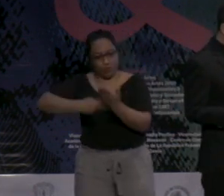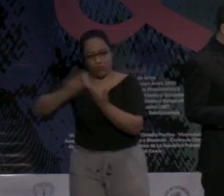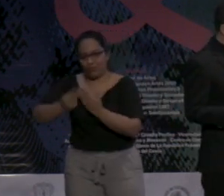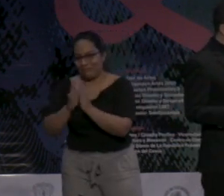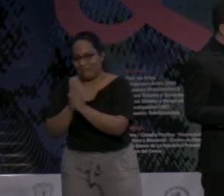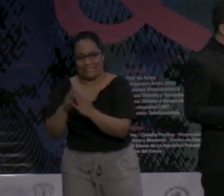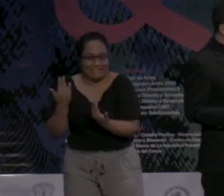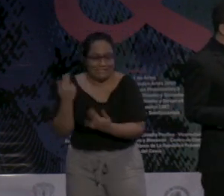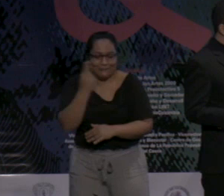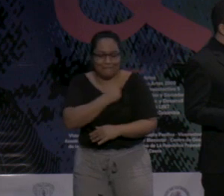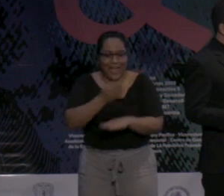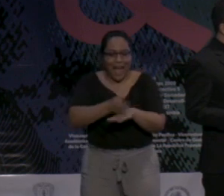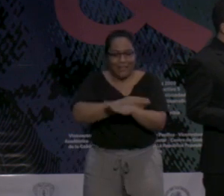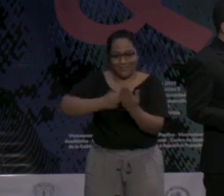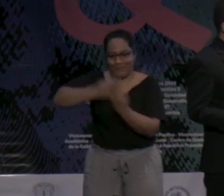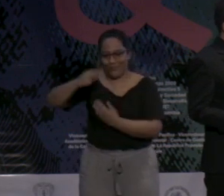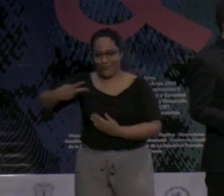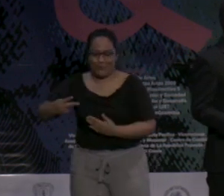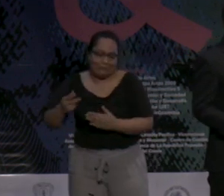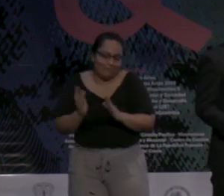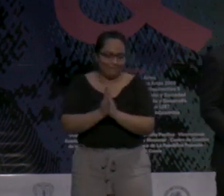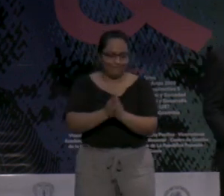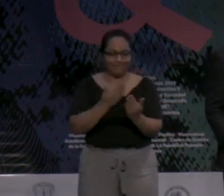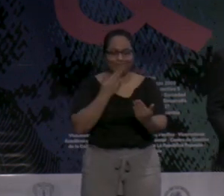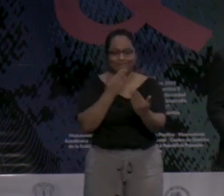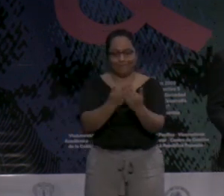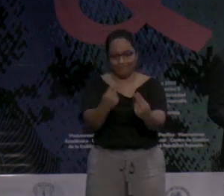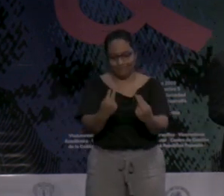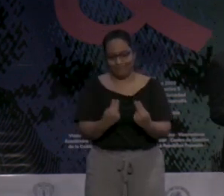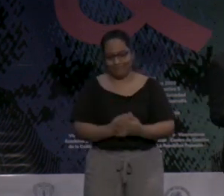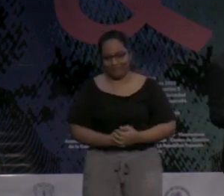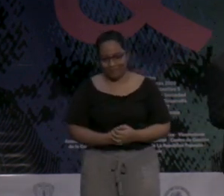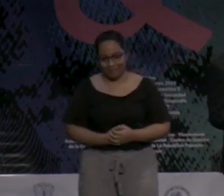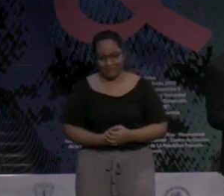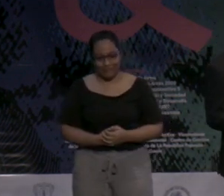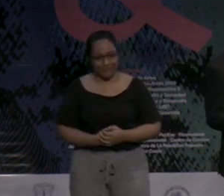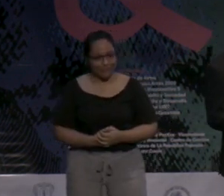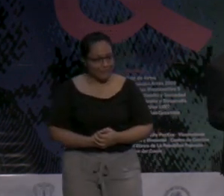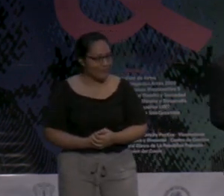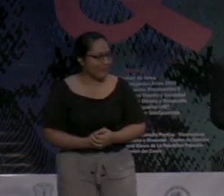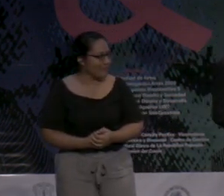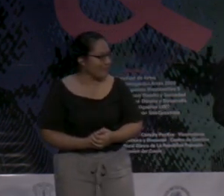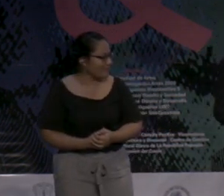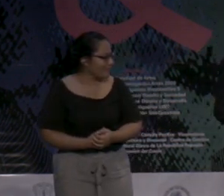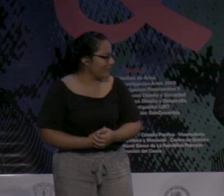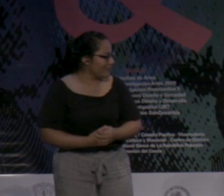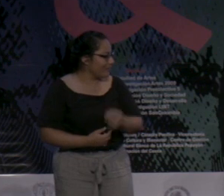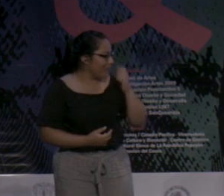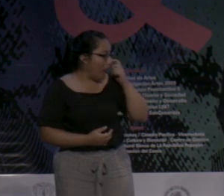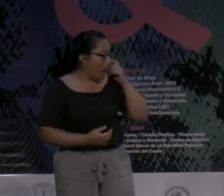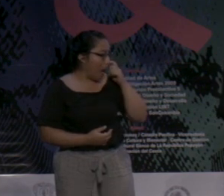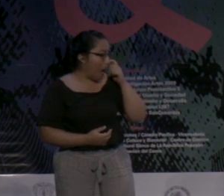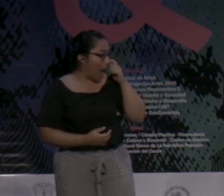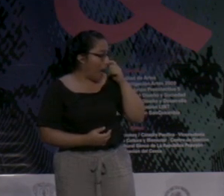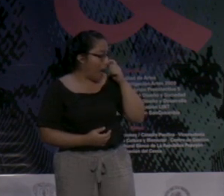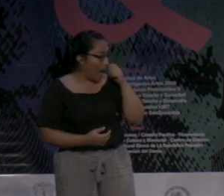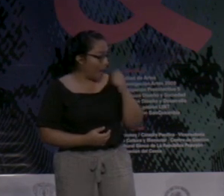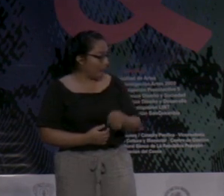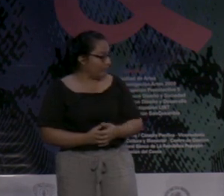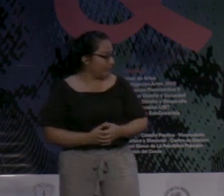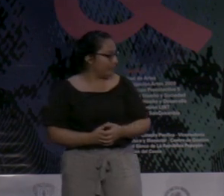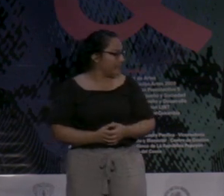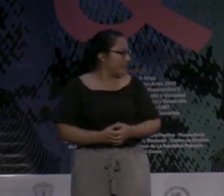perla de un conocimiento que nos enseña alrededor de la vida, de la Javeriana o del espacio. Bueno, por economía de tiempo